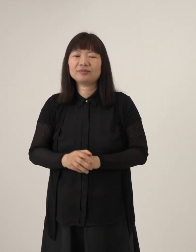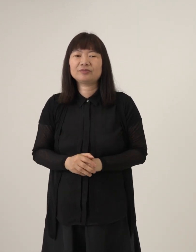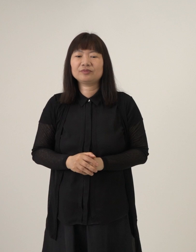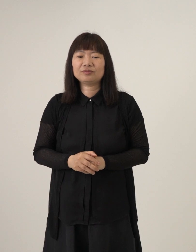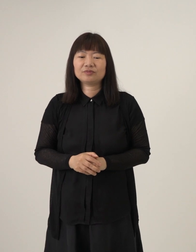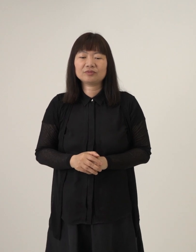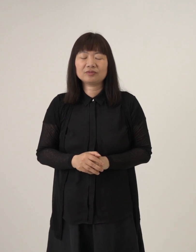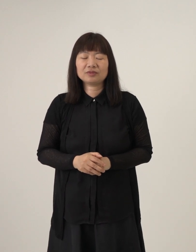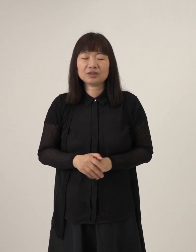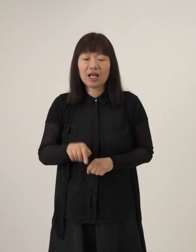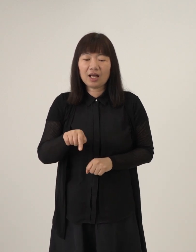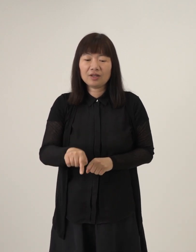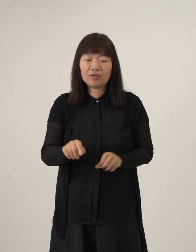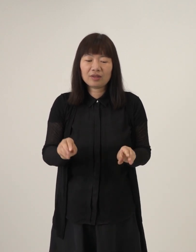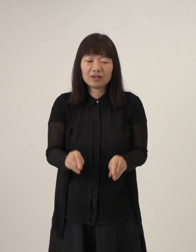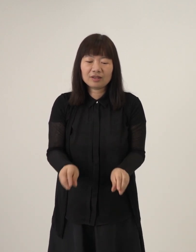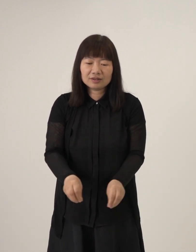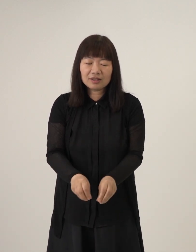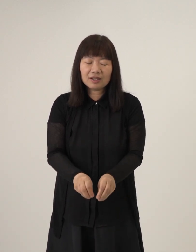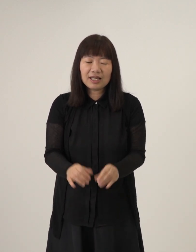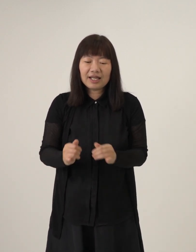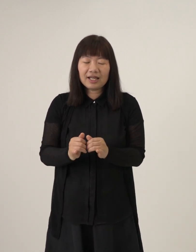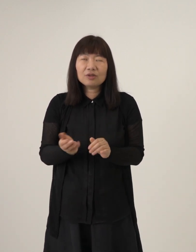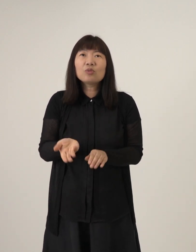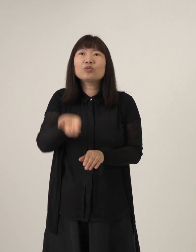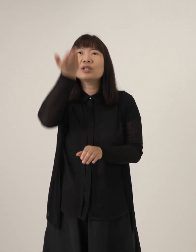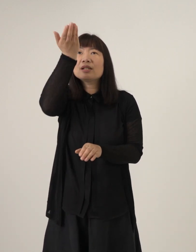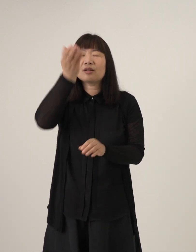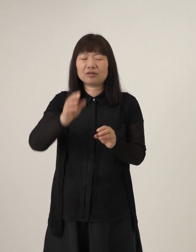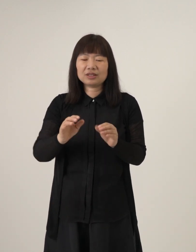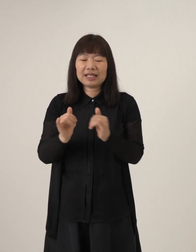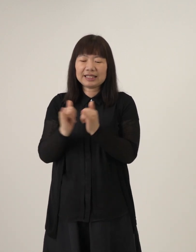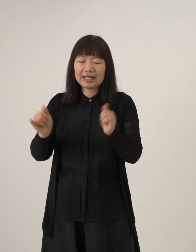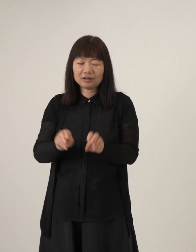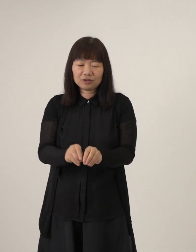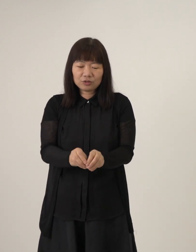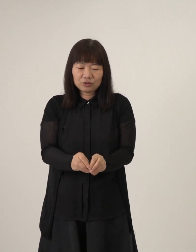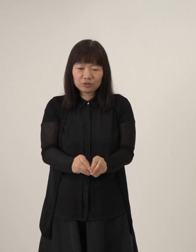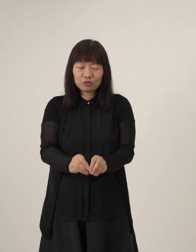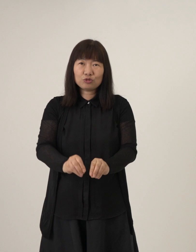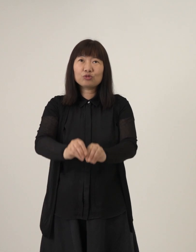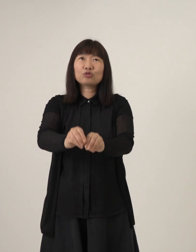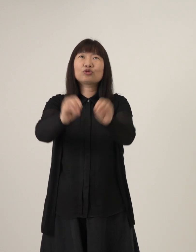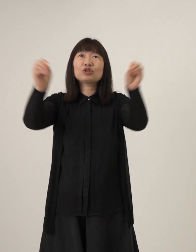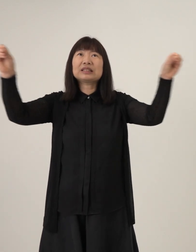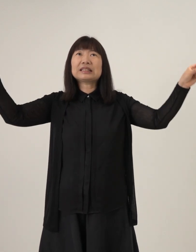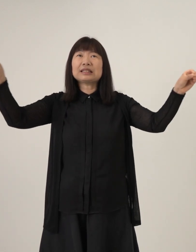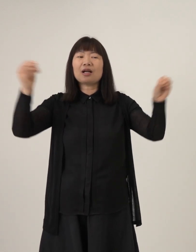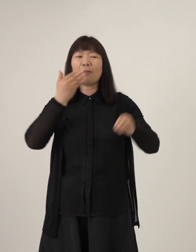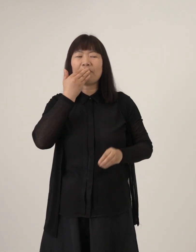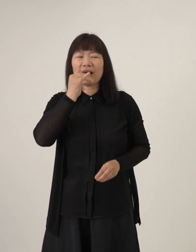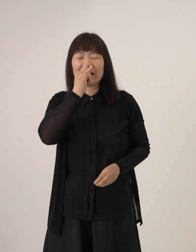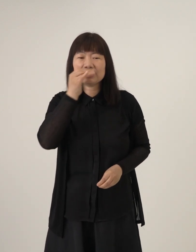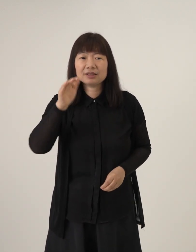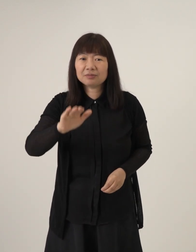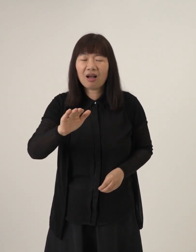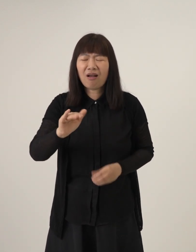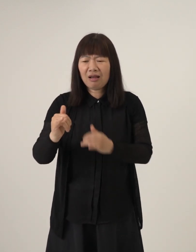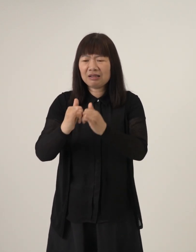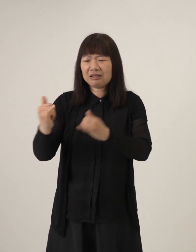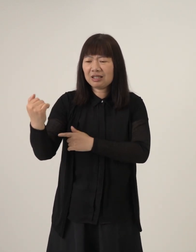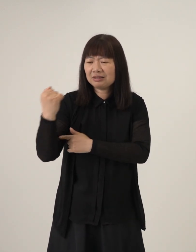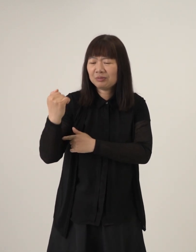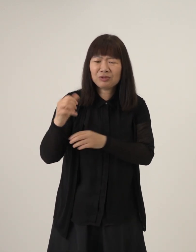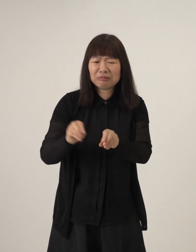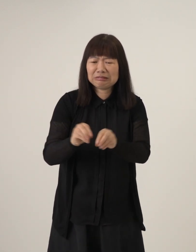위로 찢어지는 것은 인간이 찢어졌다는 핑계를 댈 수 있지만, 그리고 이것은 인간의 힘으로 도저히 찢을